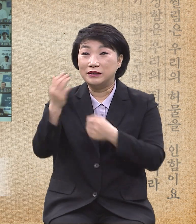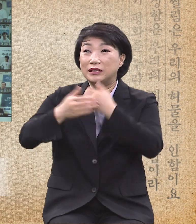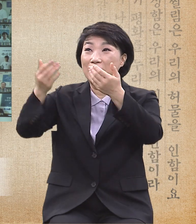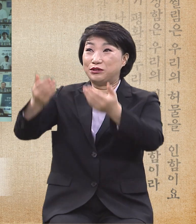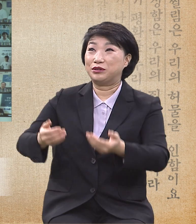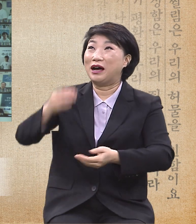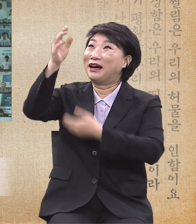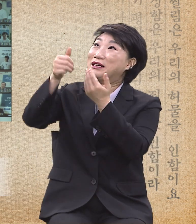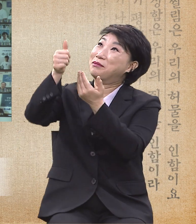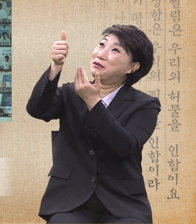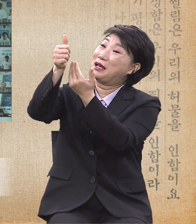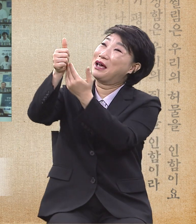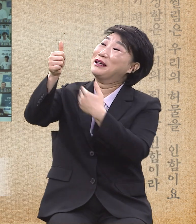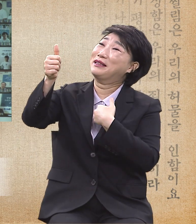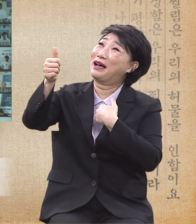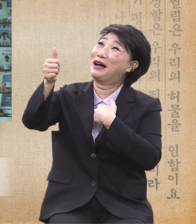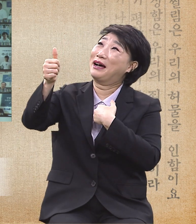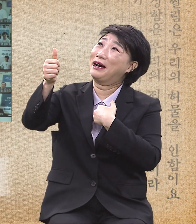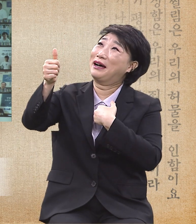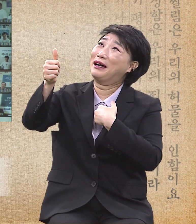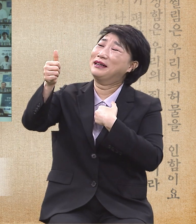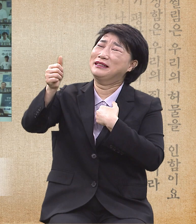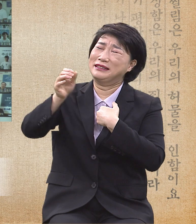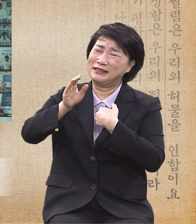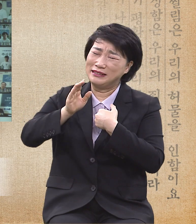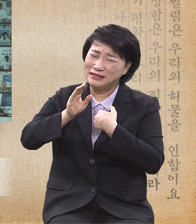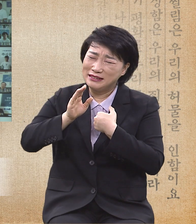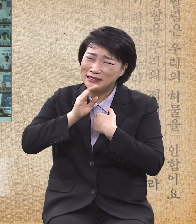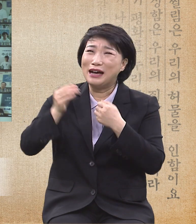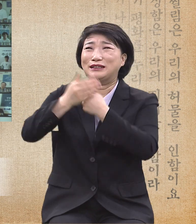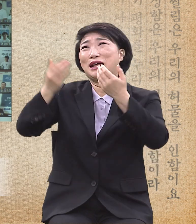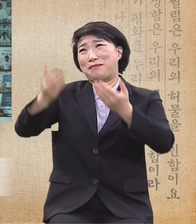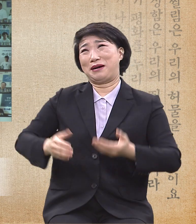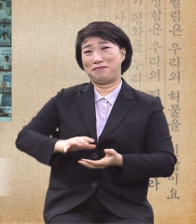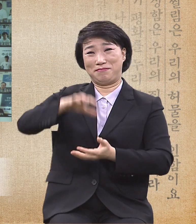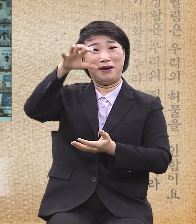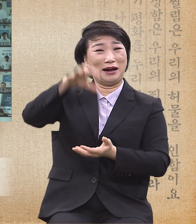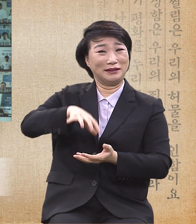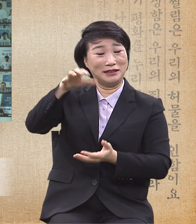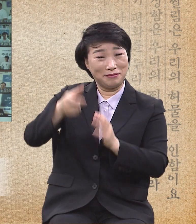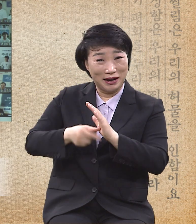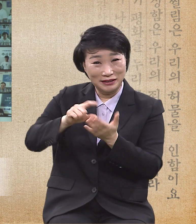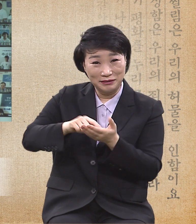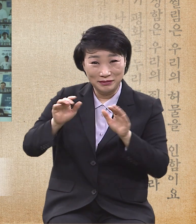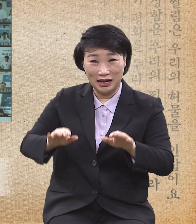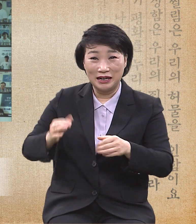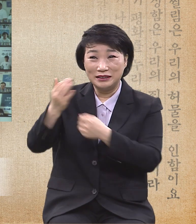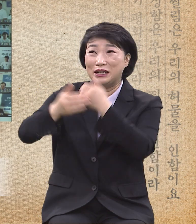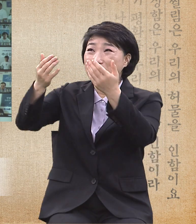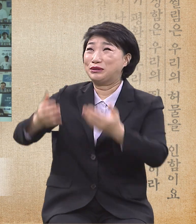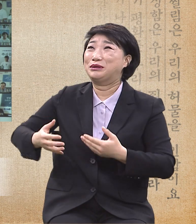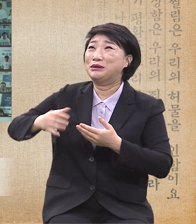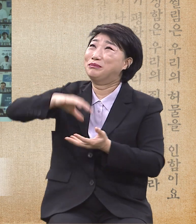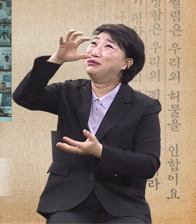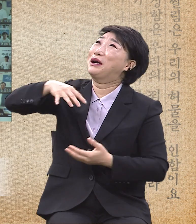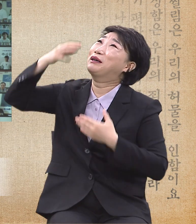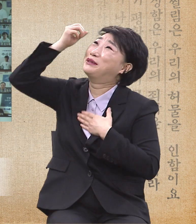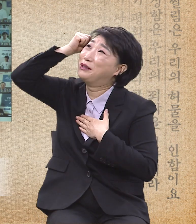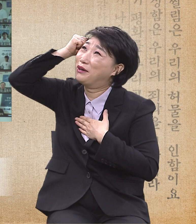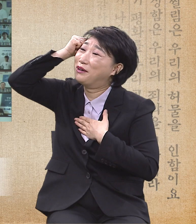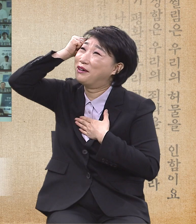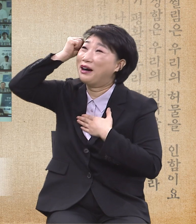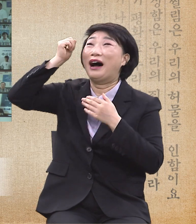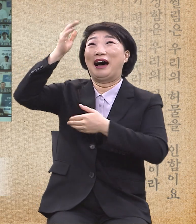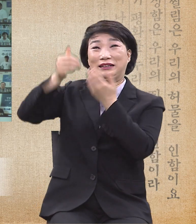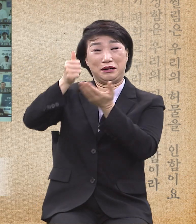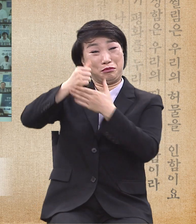베푸신 하나님을 정말로 은혜 받은 만큼 은혜 베푸신 분량을 기억하며